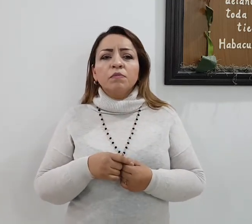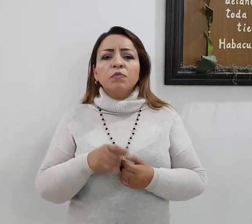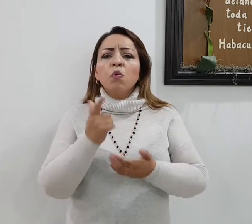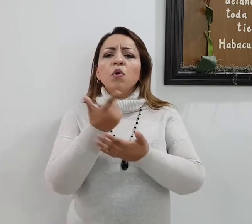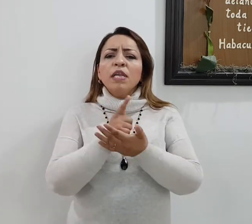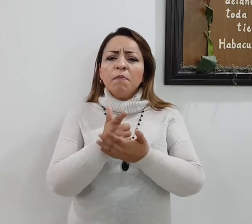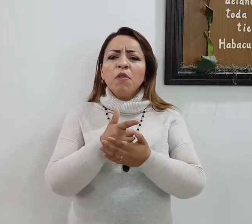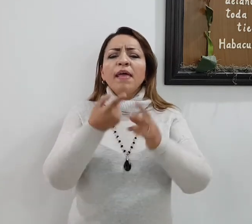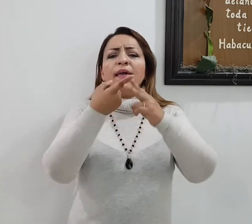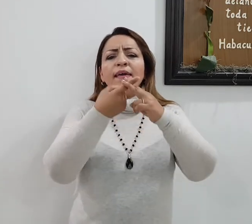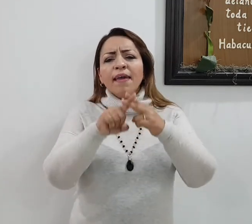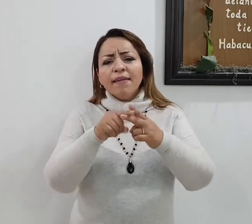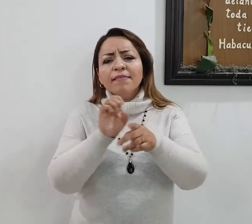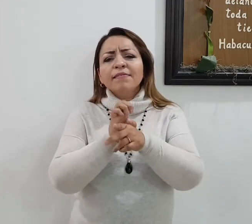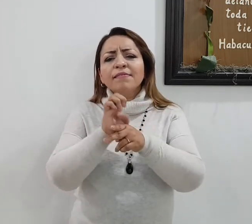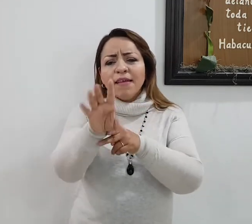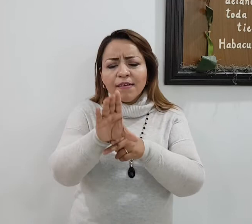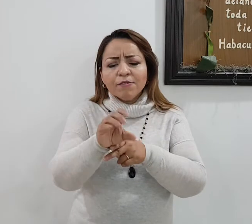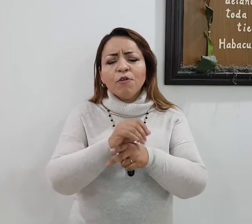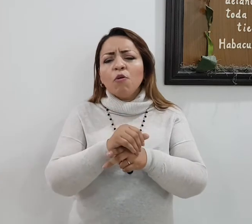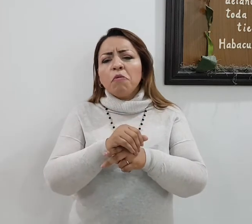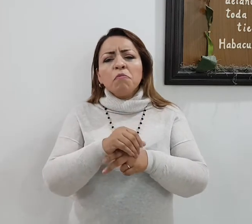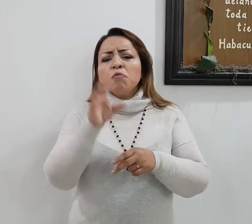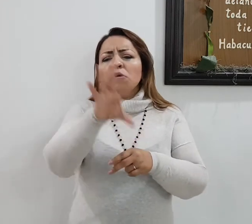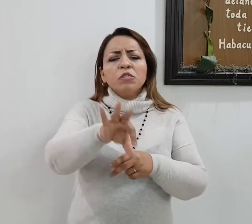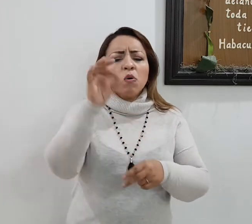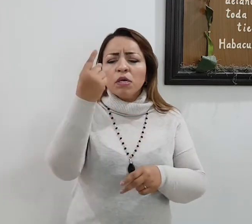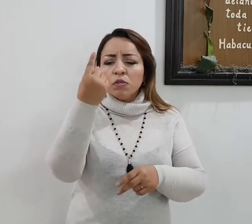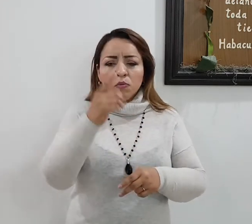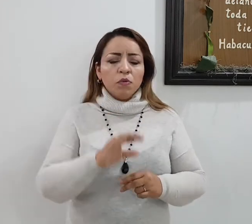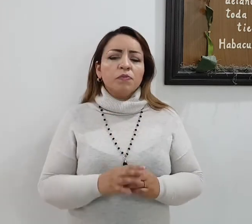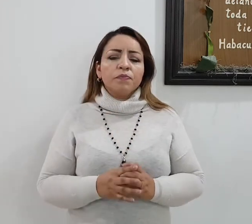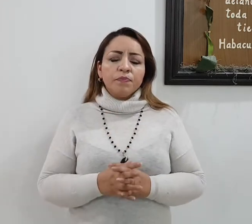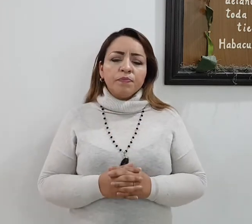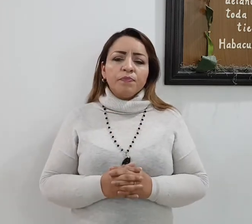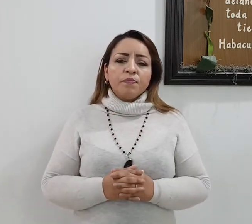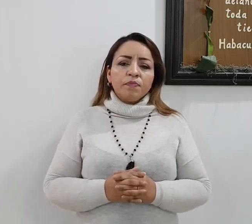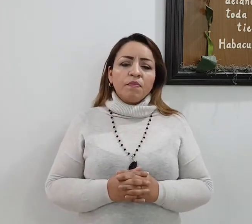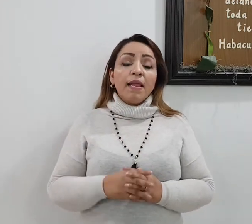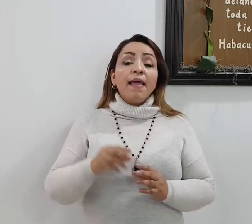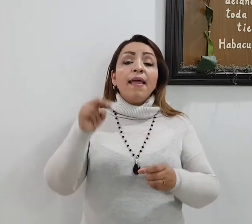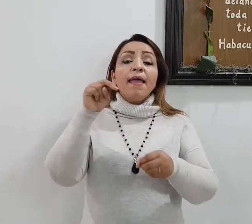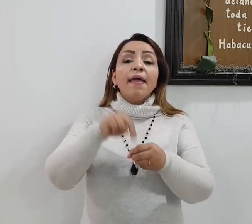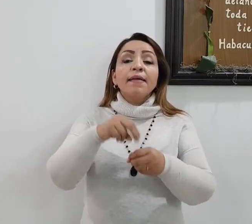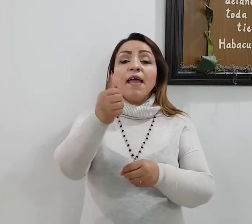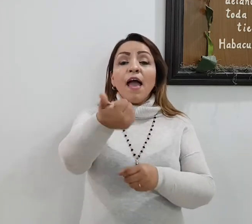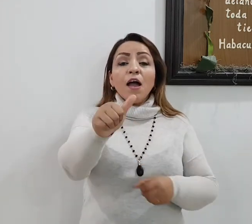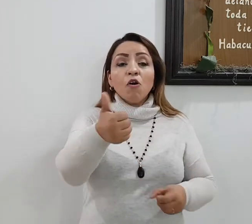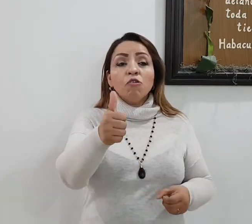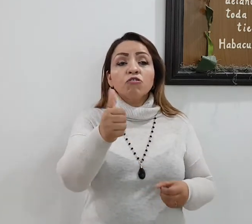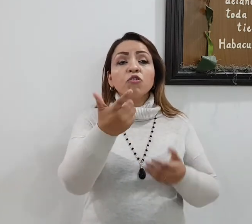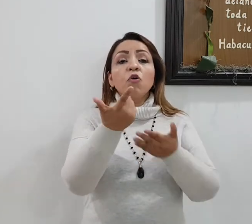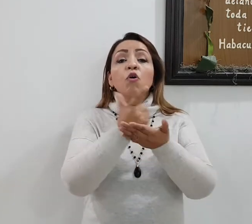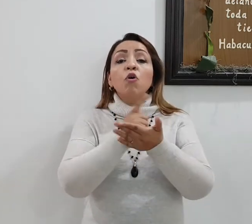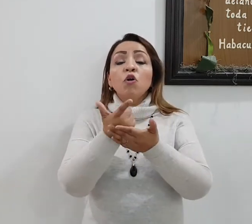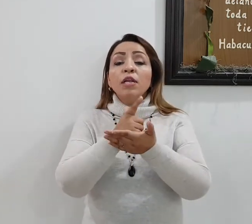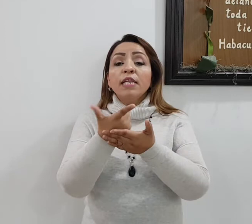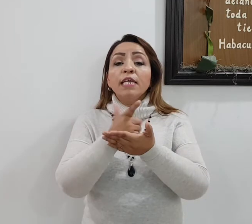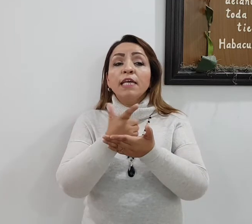Un libro con una sola palabra en el título. En agosto, un libro con un número en el título. Primera